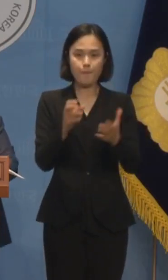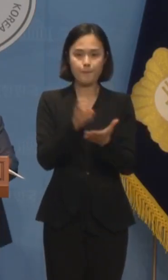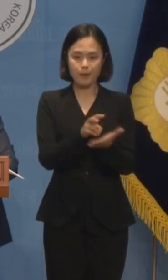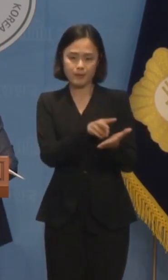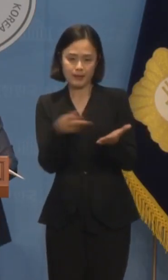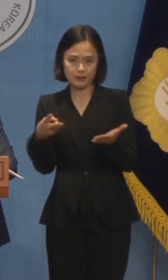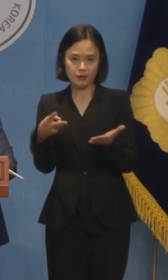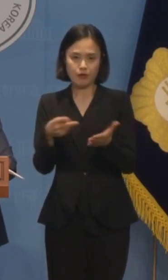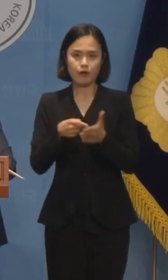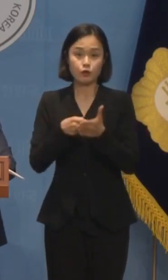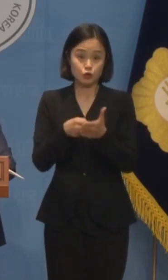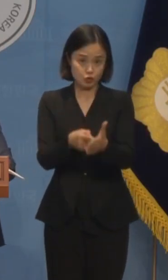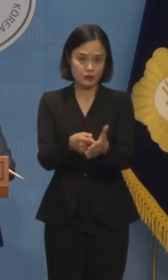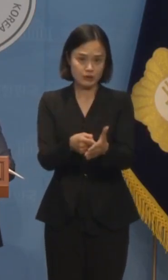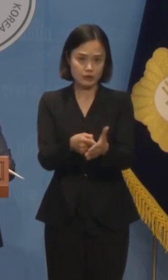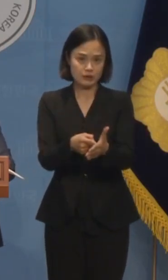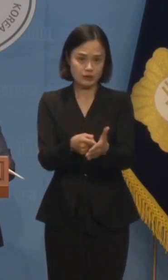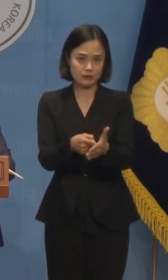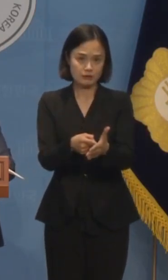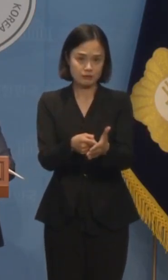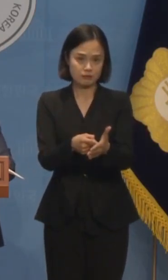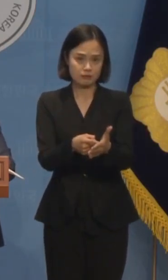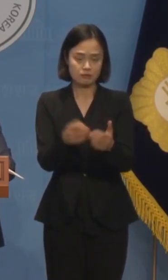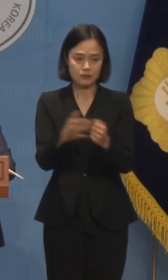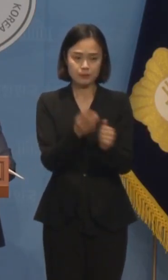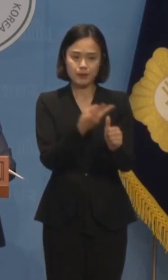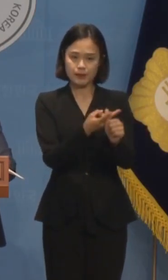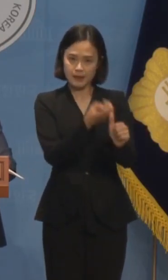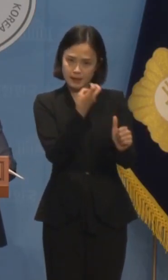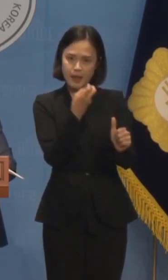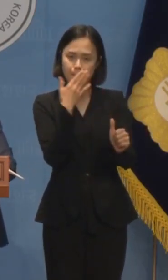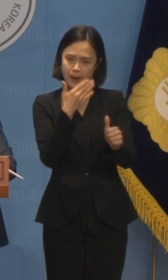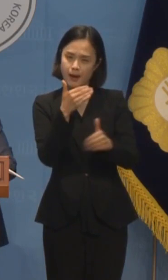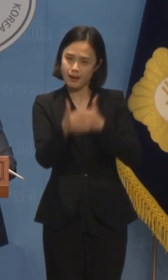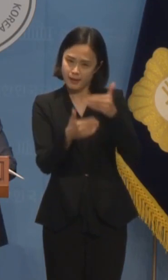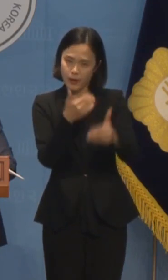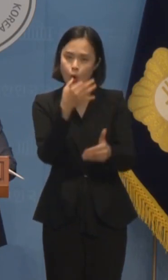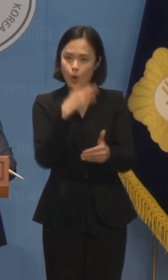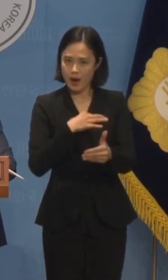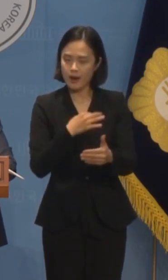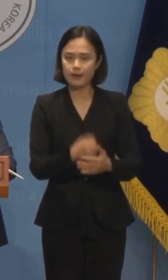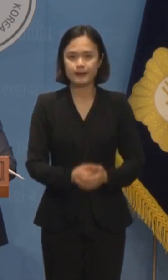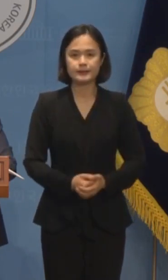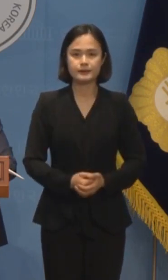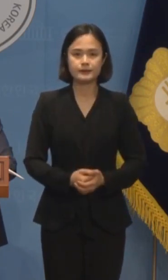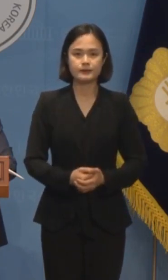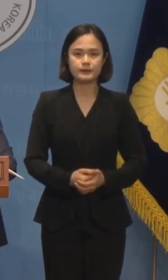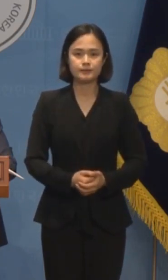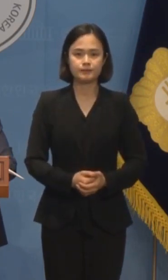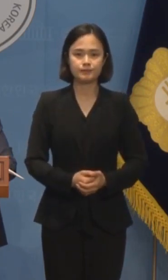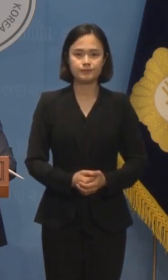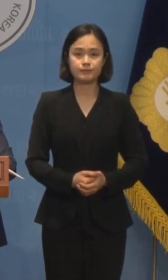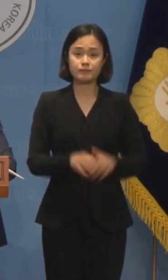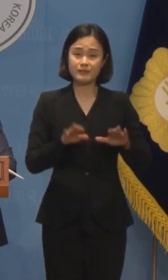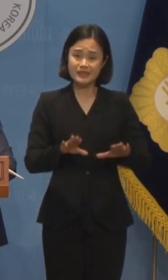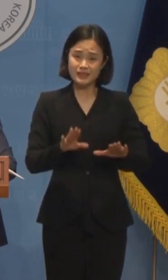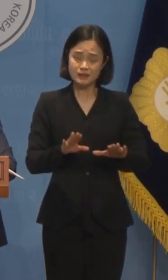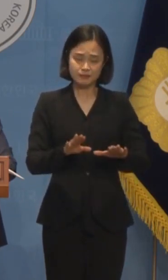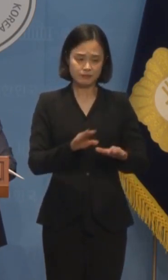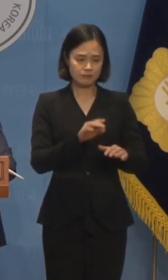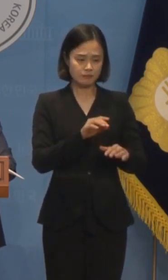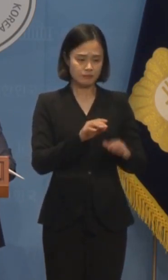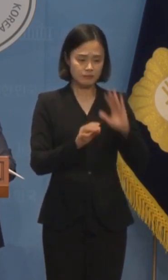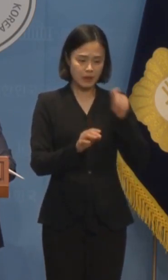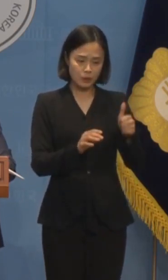내는 일종의 연성 탄핵이라고 할 수 있습니다. 더욱이 기존 탄핵 제도에서